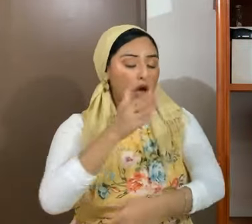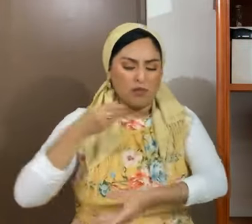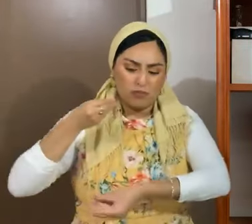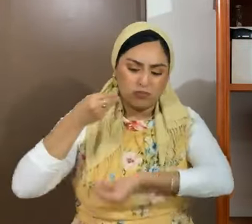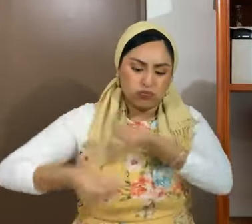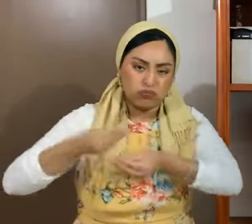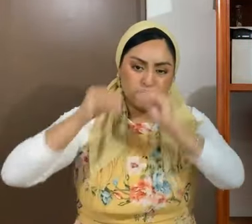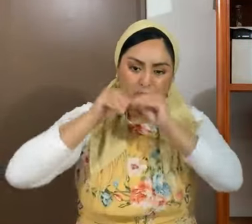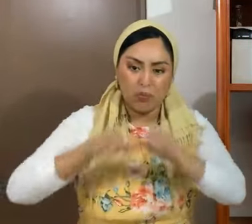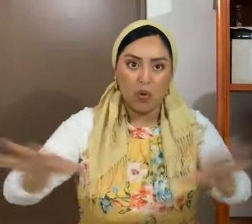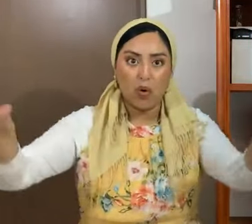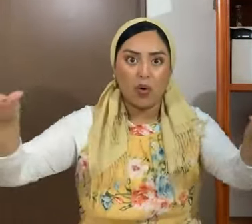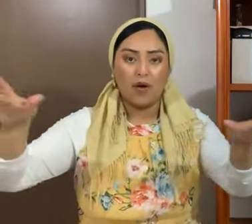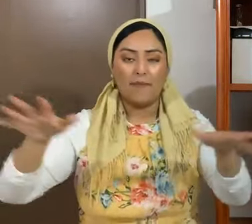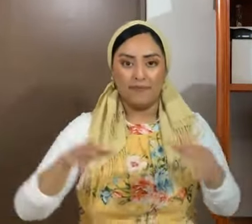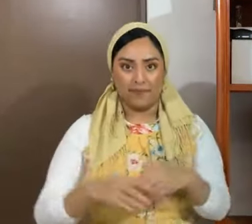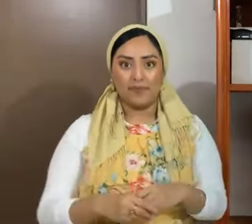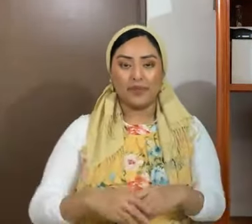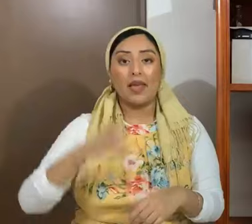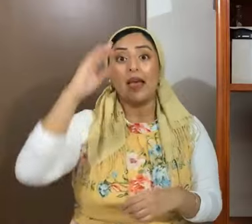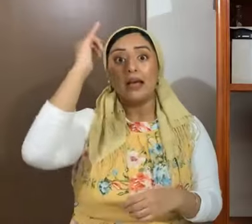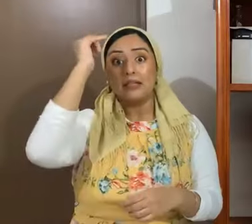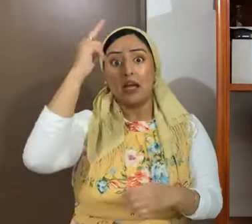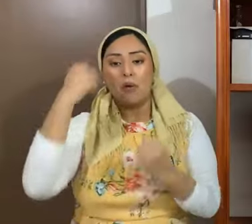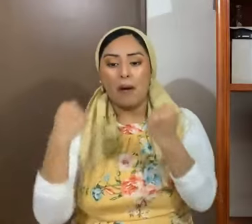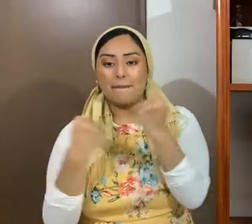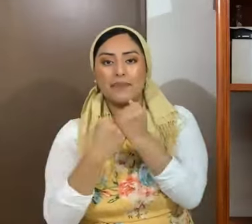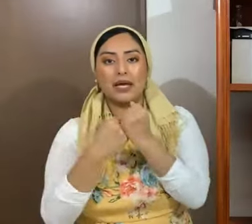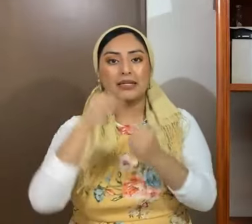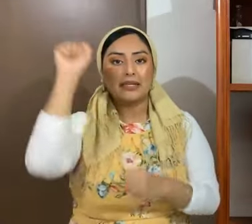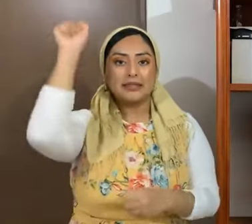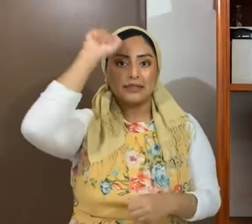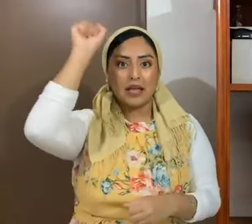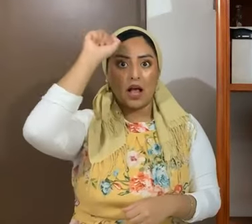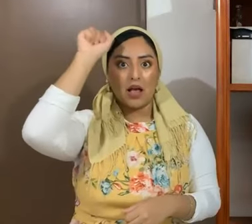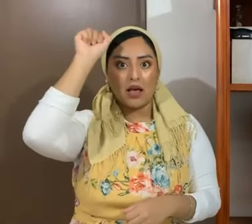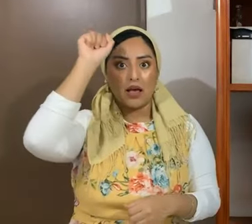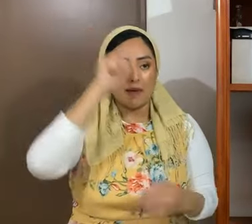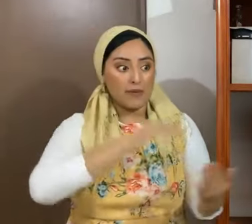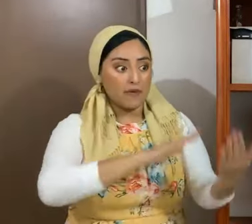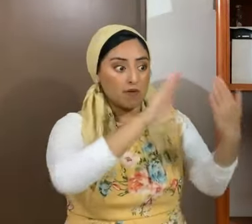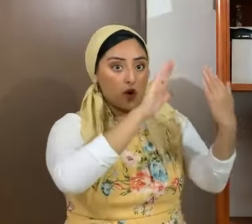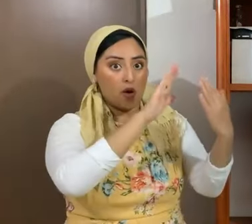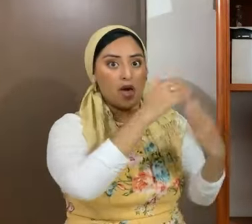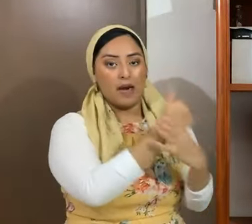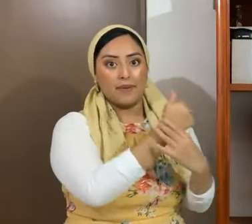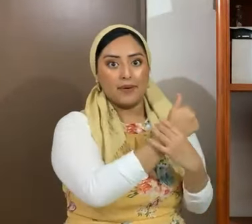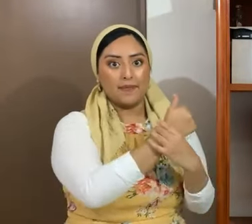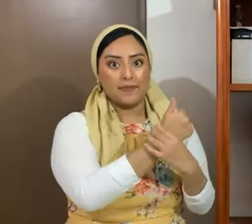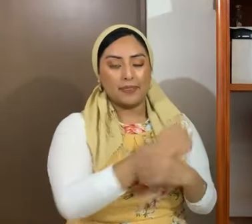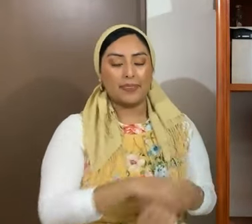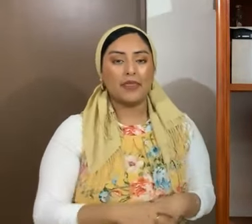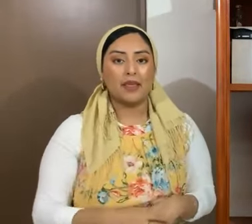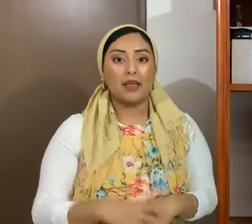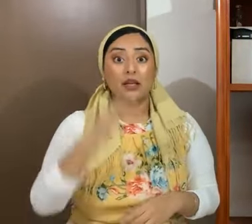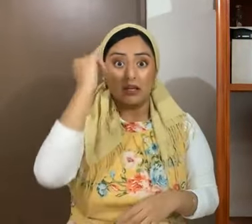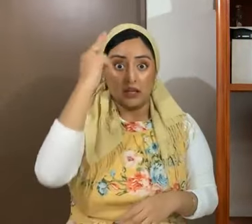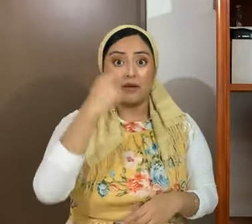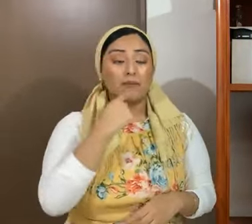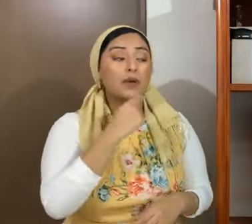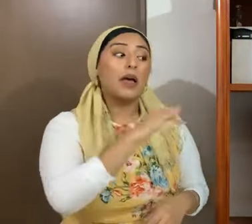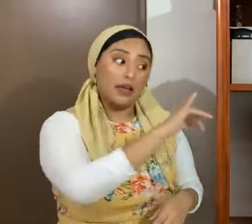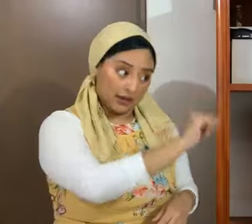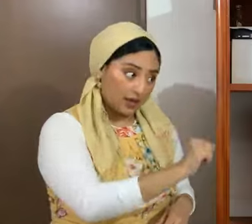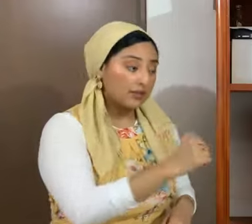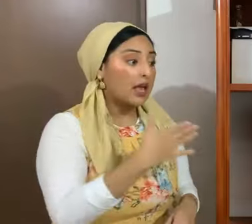O sea, en este caso, Yahweh está respaldando a Sara delante de su propio siervo. Se les está diciendo, sí,